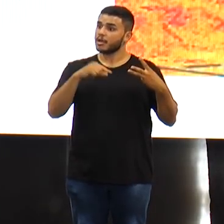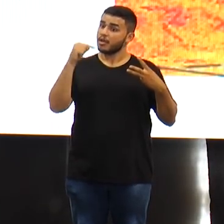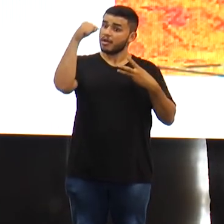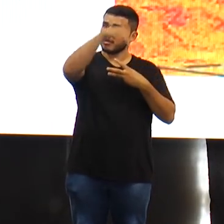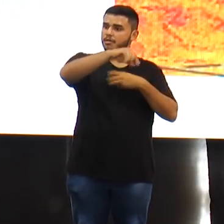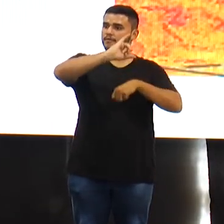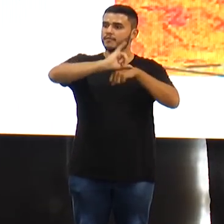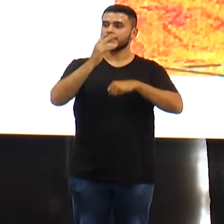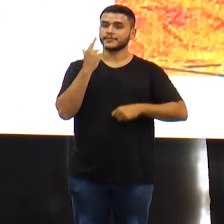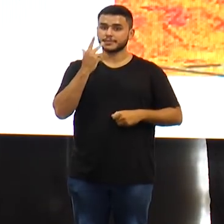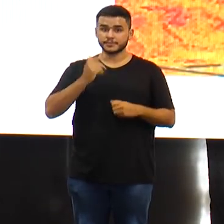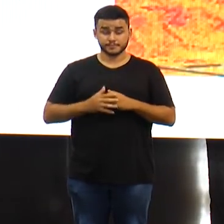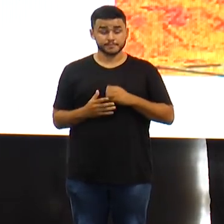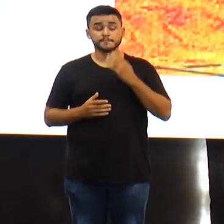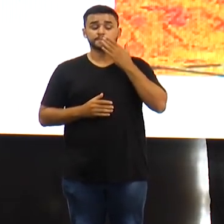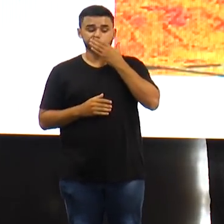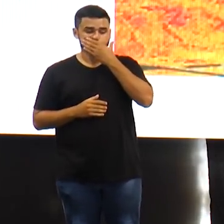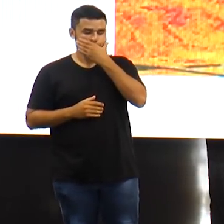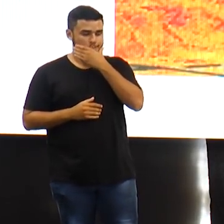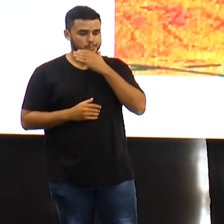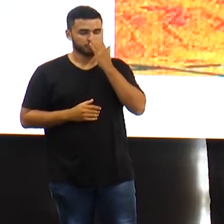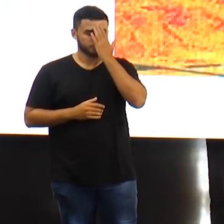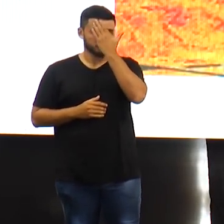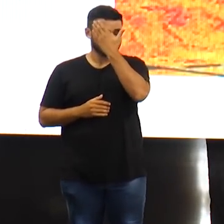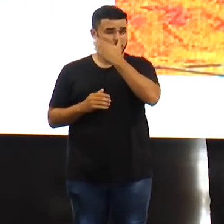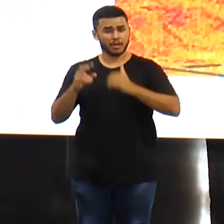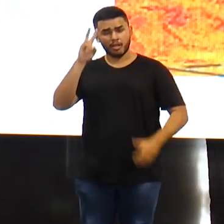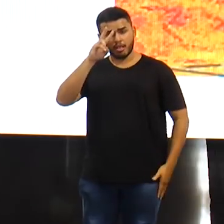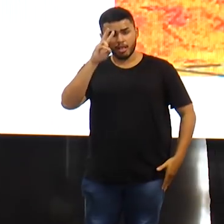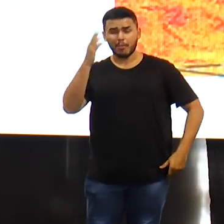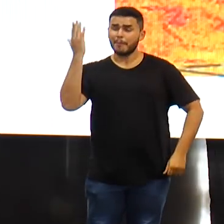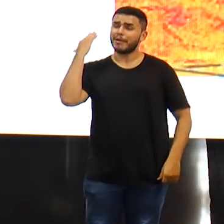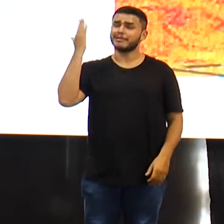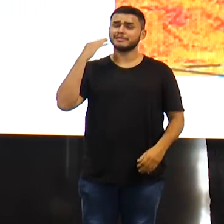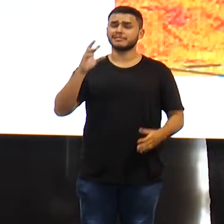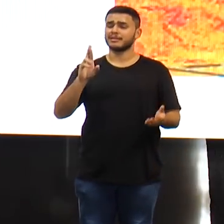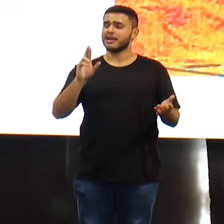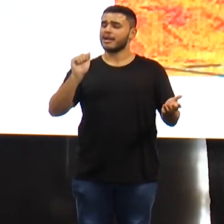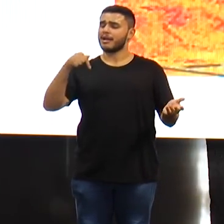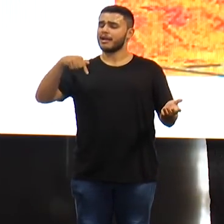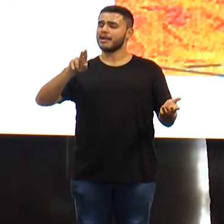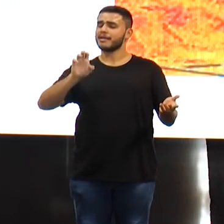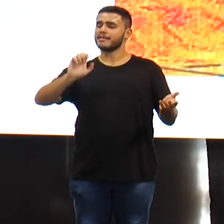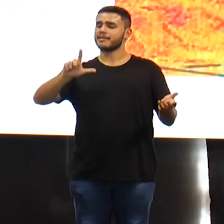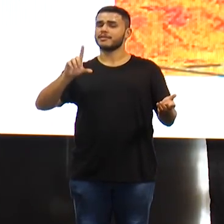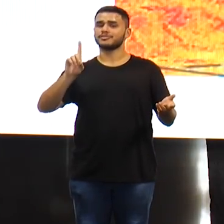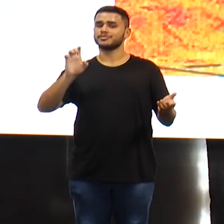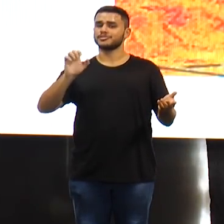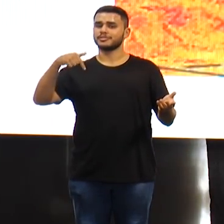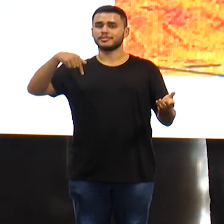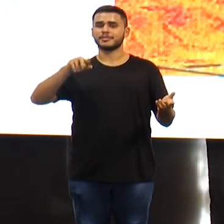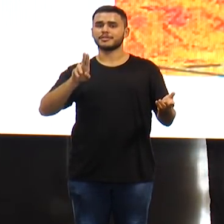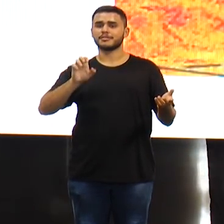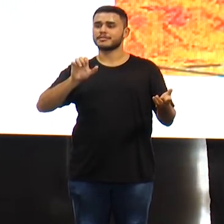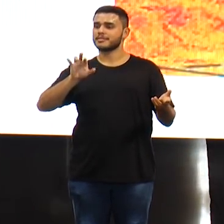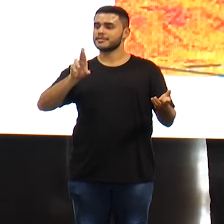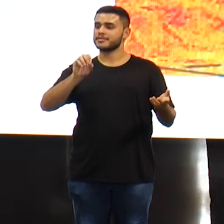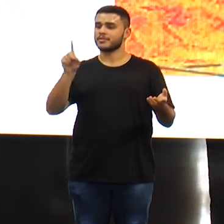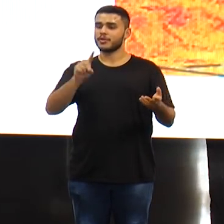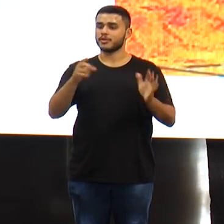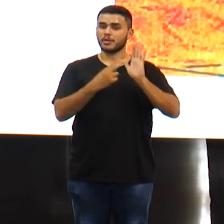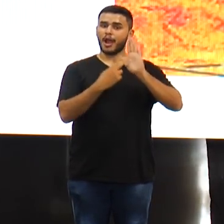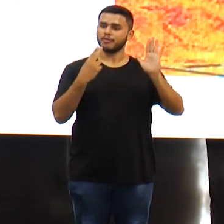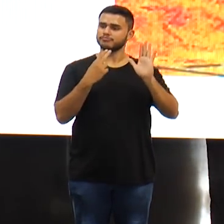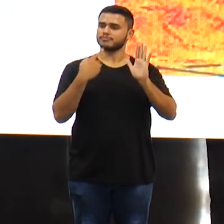lá atrás Raquel de Queiroz, enfim, pessoal, provas e vestibulares, é assim que você chega